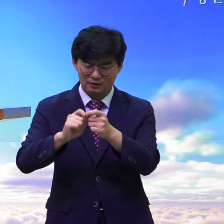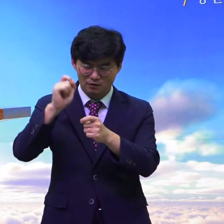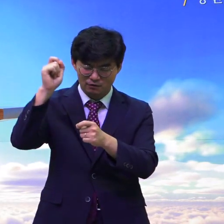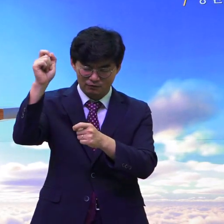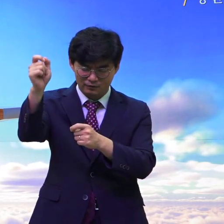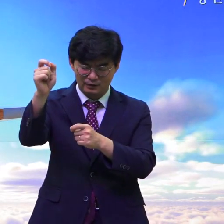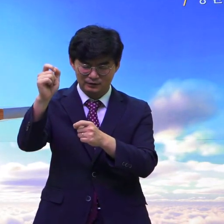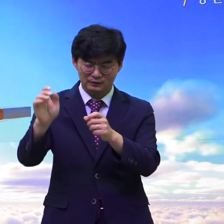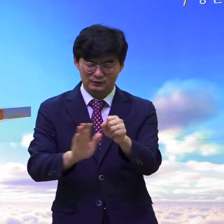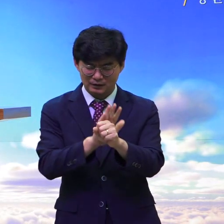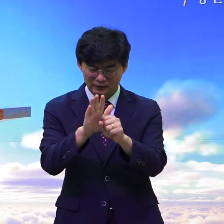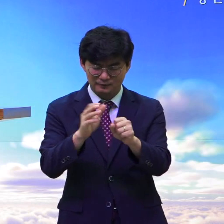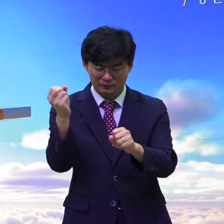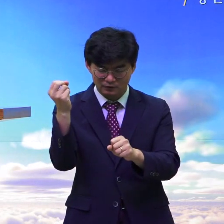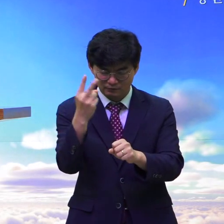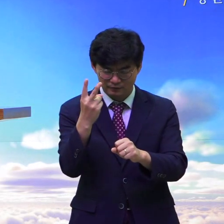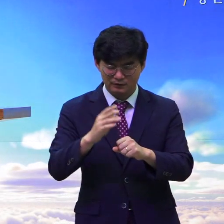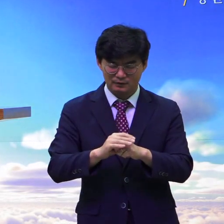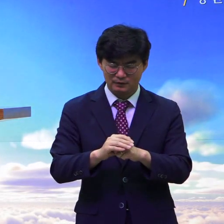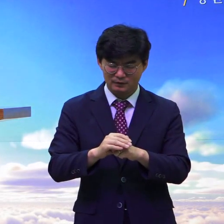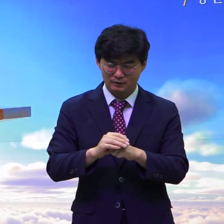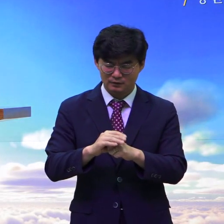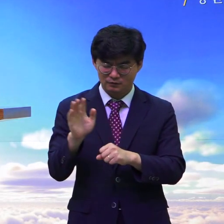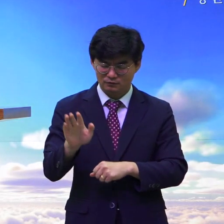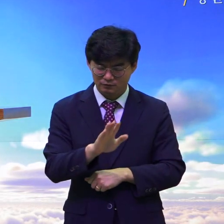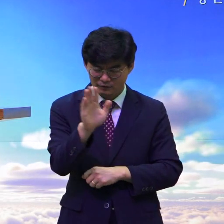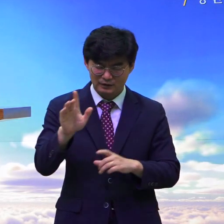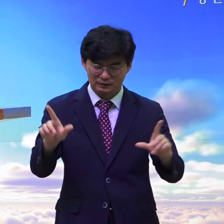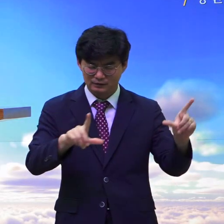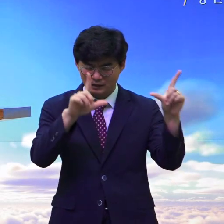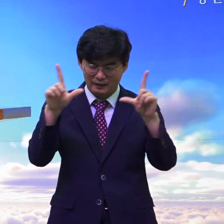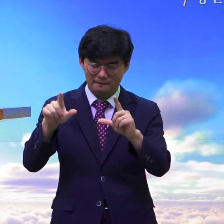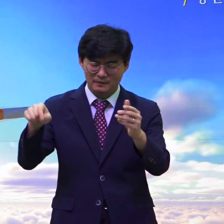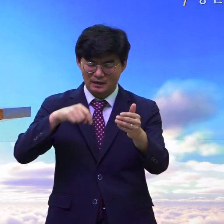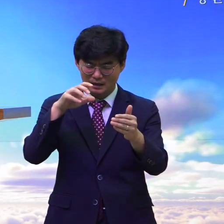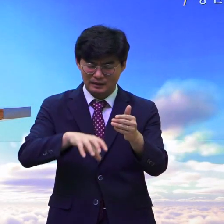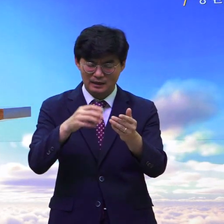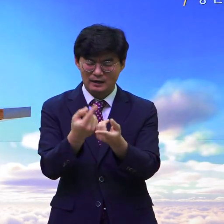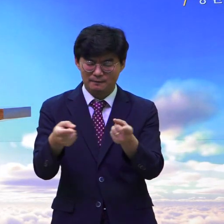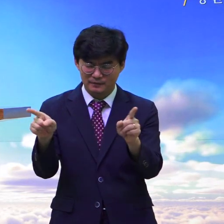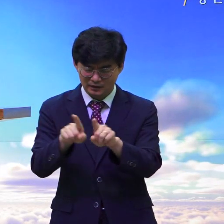영원하신 사랑하심과 우리의 삶에 함께 하시고